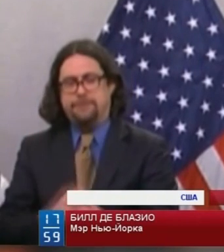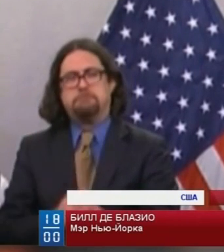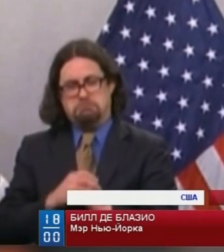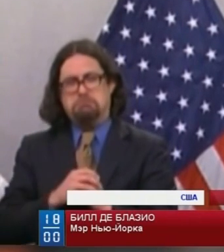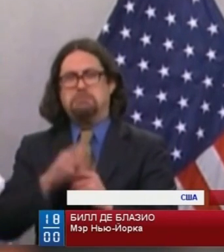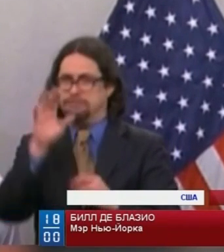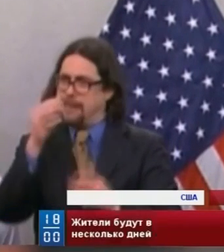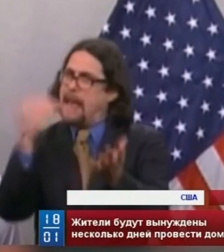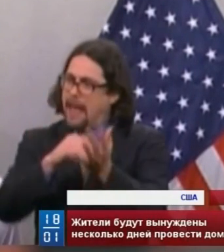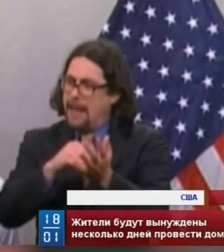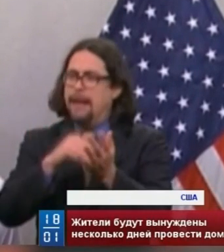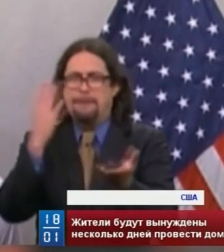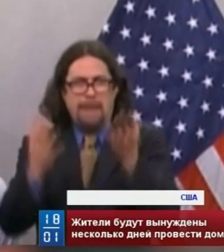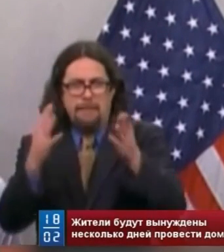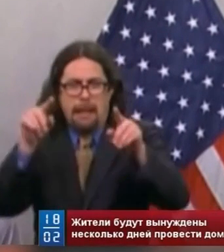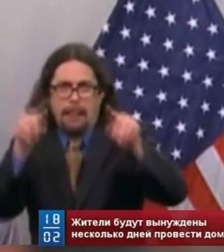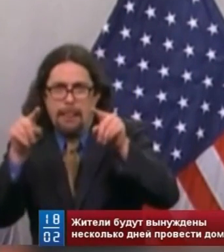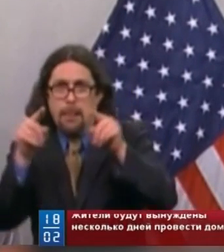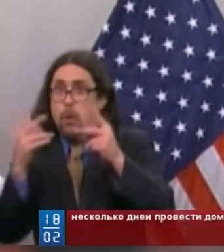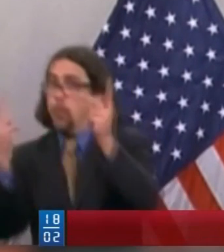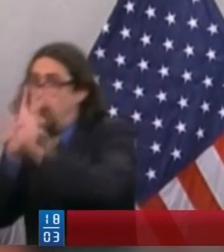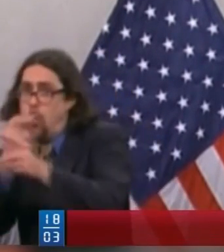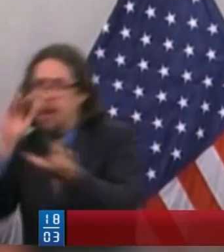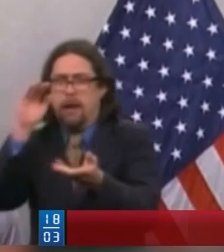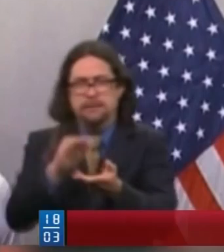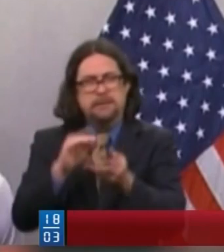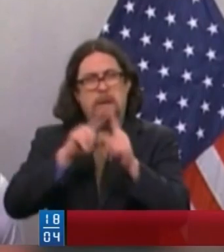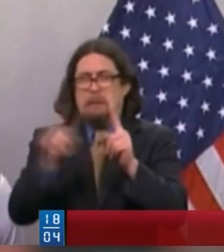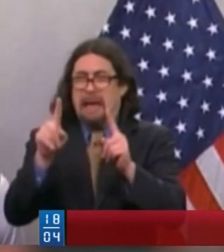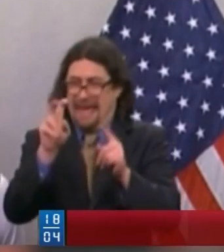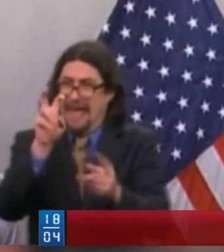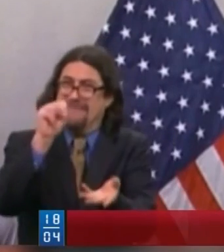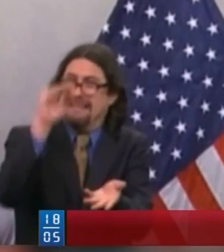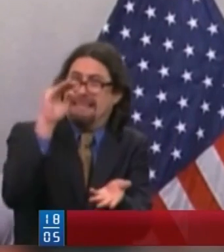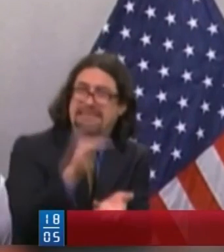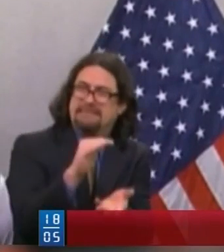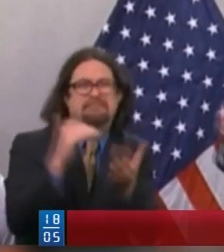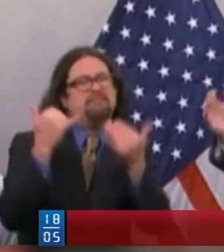этот шторм. Он может оказаться самым сильным за всю историю. Мы должны быть готовы к самому худшему.